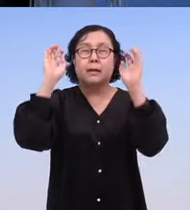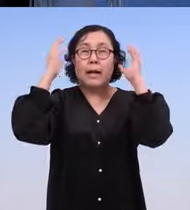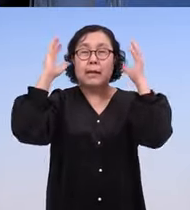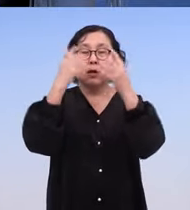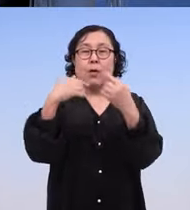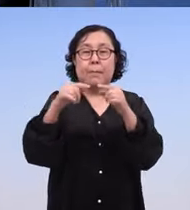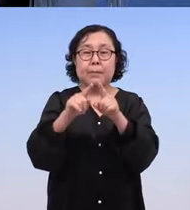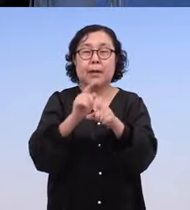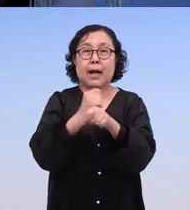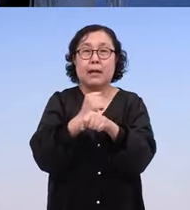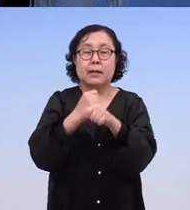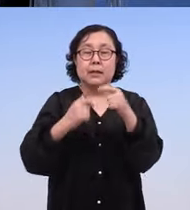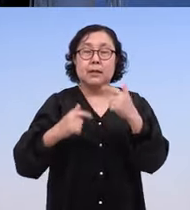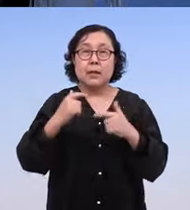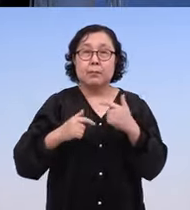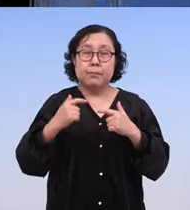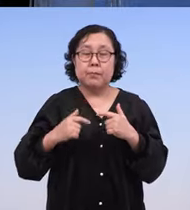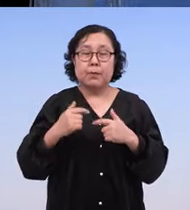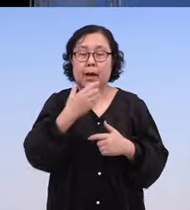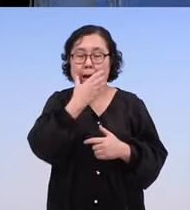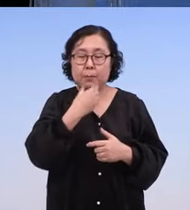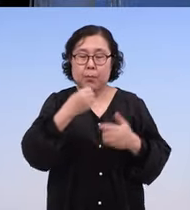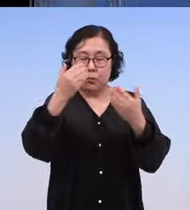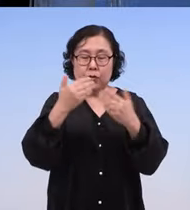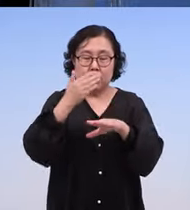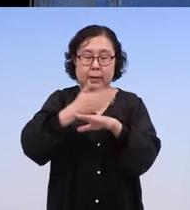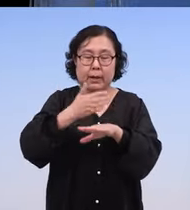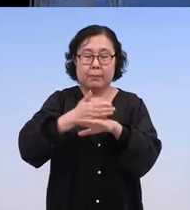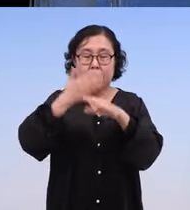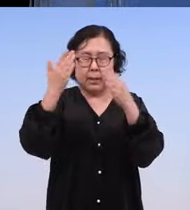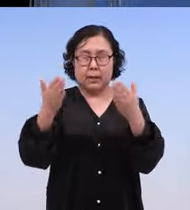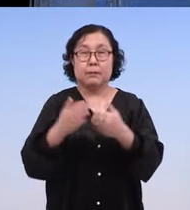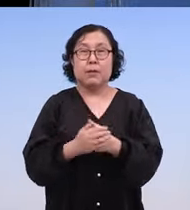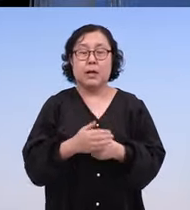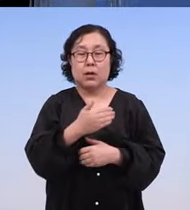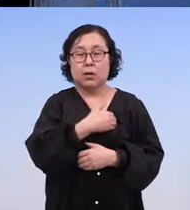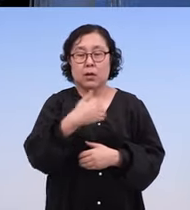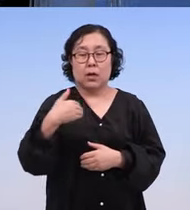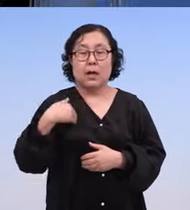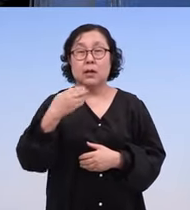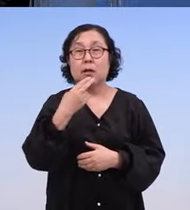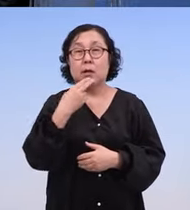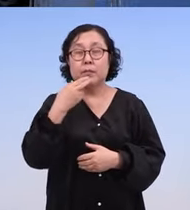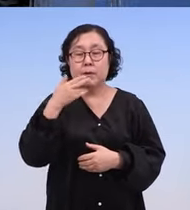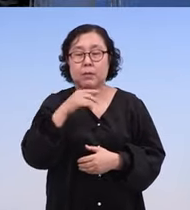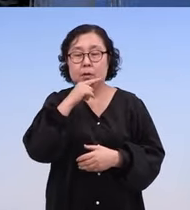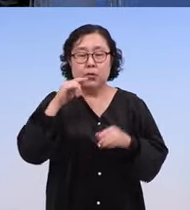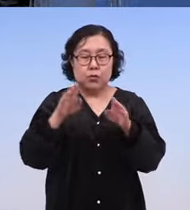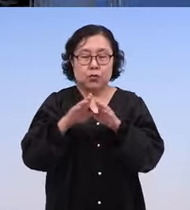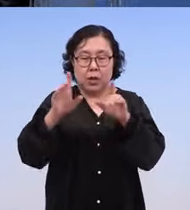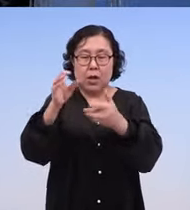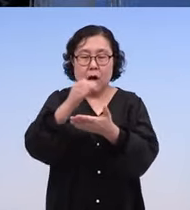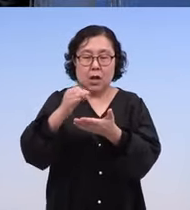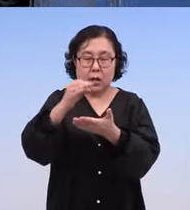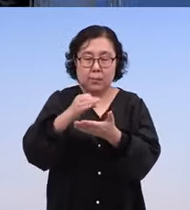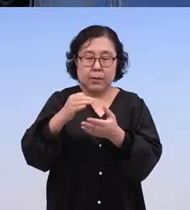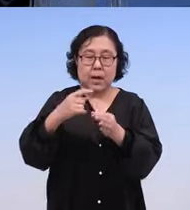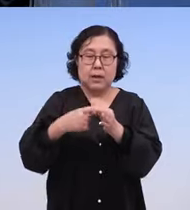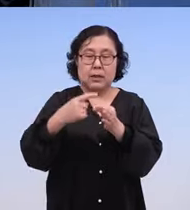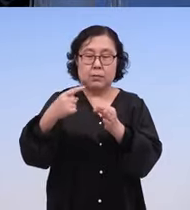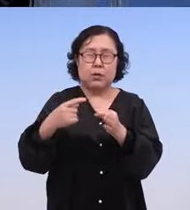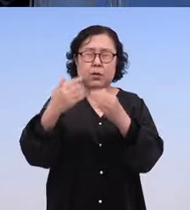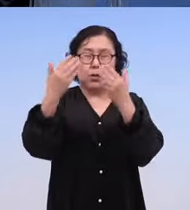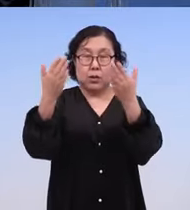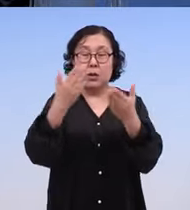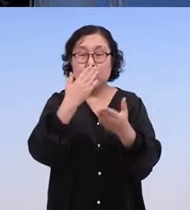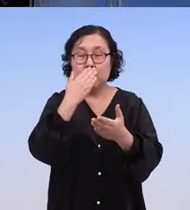명의 아이들과 함께하는 기쁨과 행복을 주심에 감사드리고, 넉넉하지는 않지만 주일 헌금과 11조를